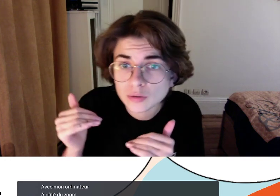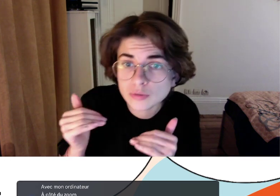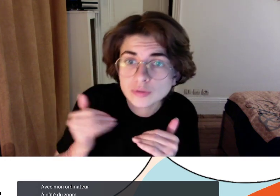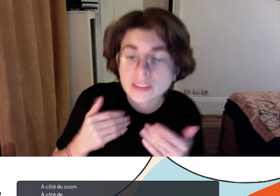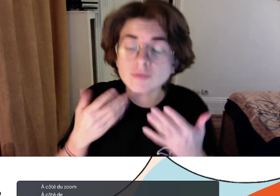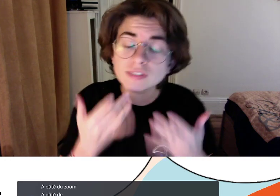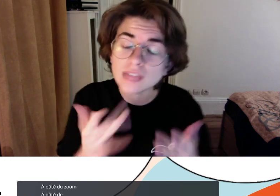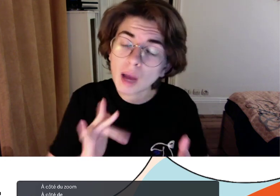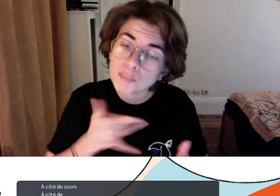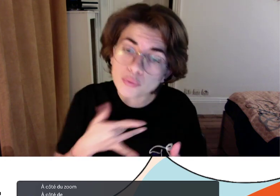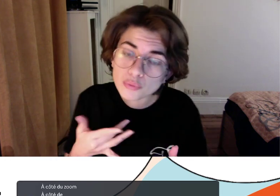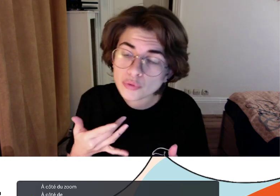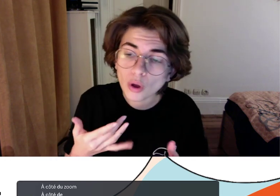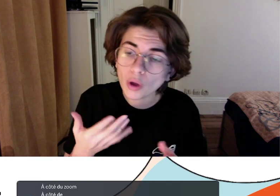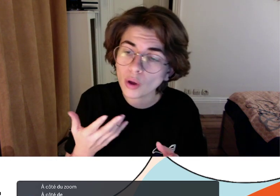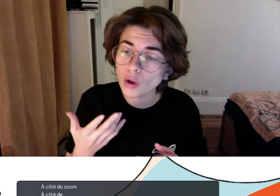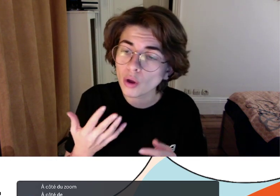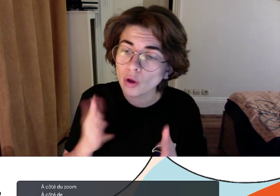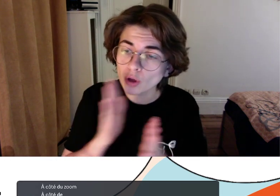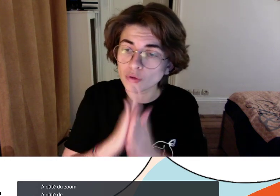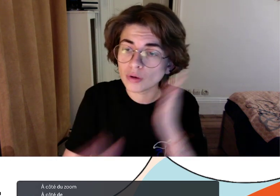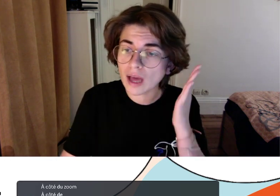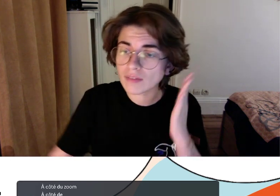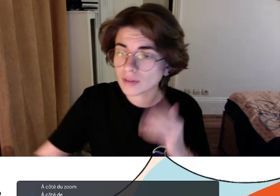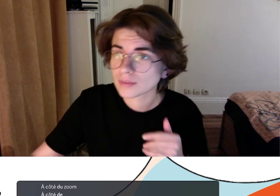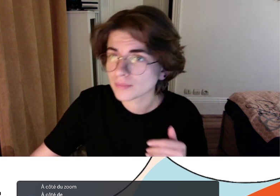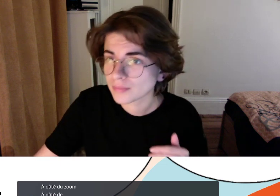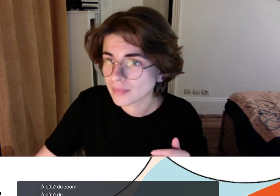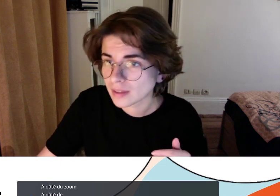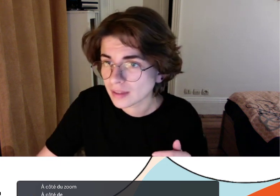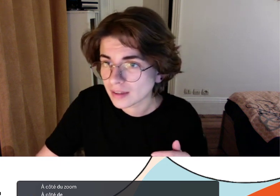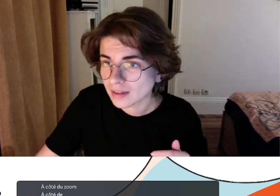J'espère que ça vous a plu, le live.